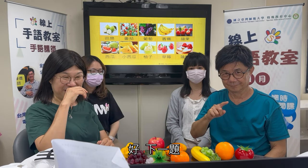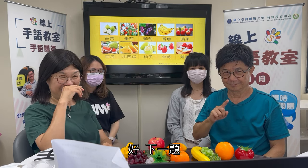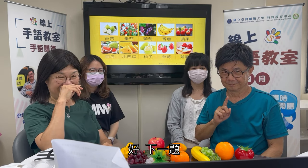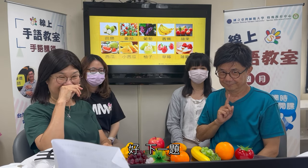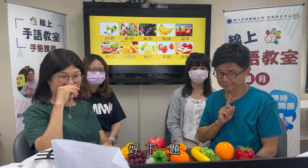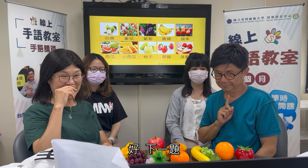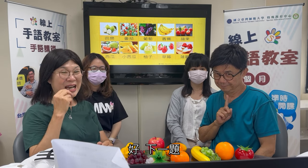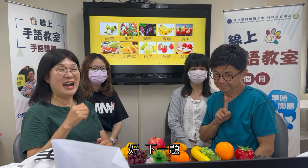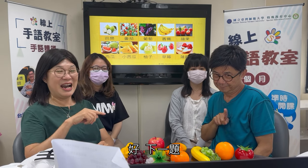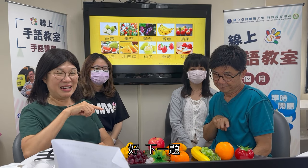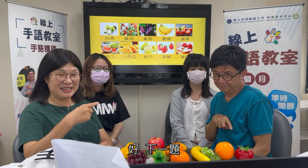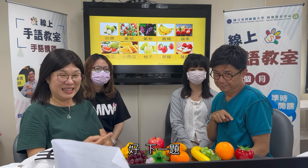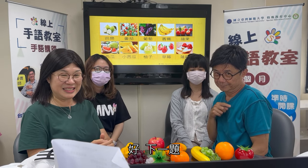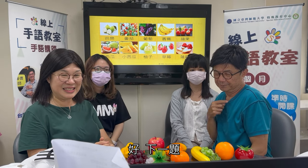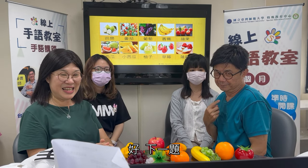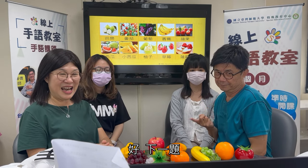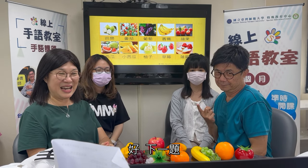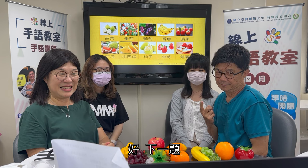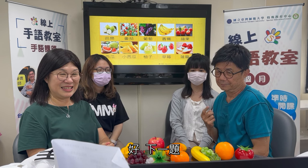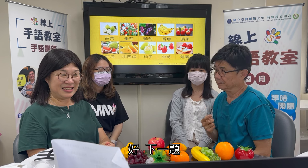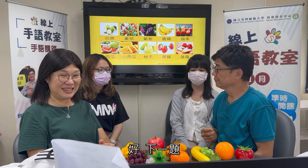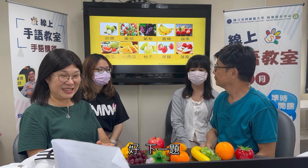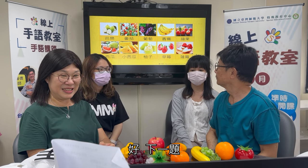子。好，下一题，